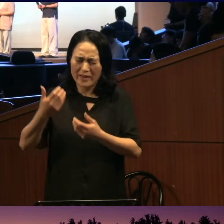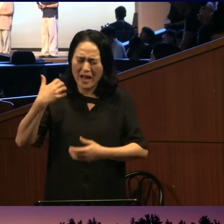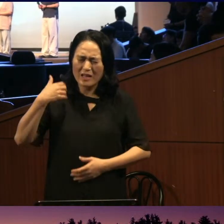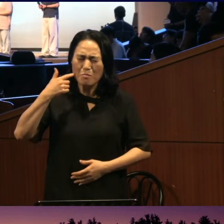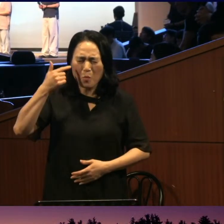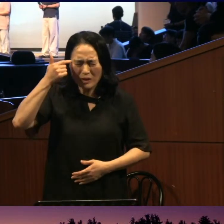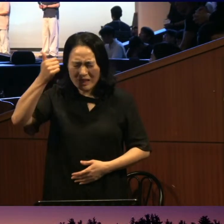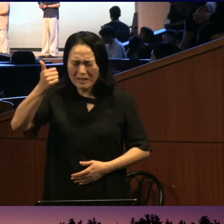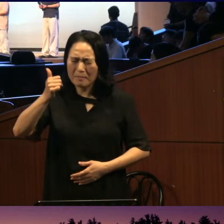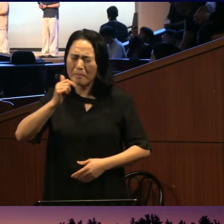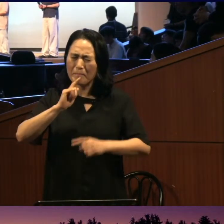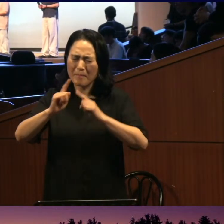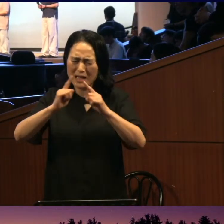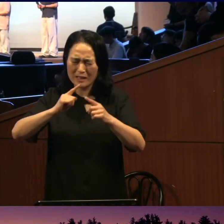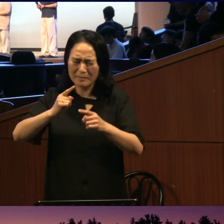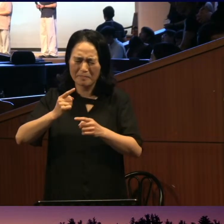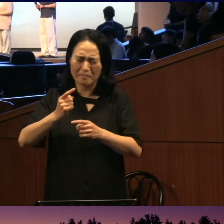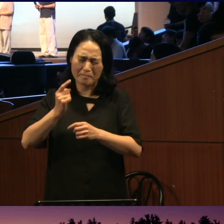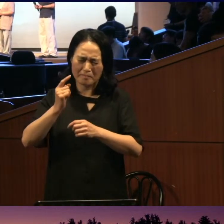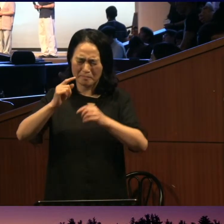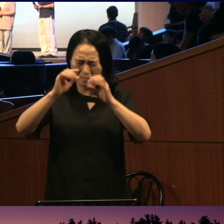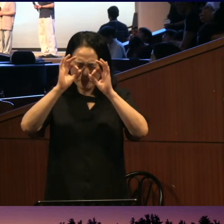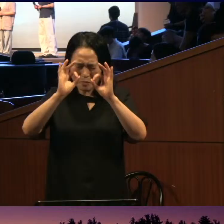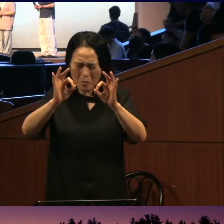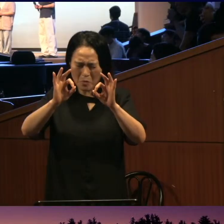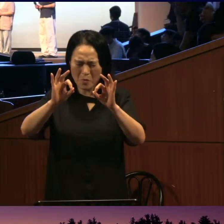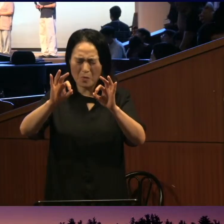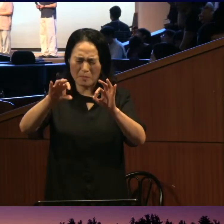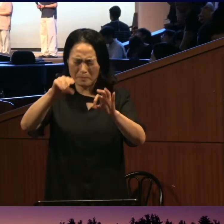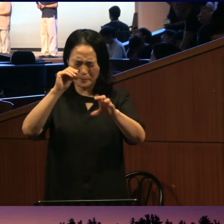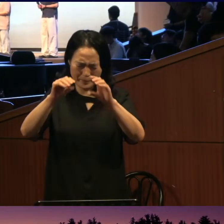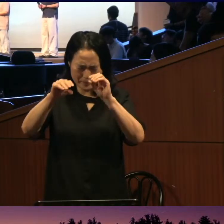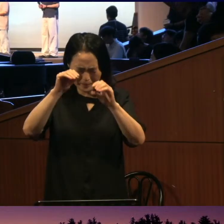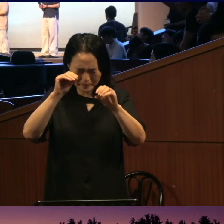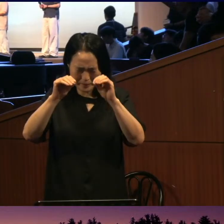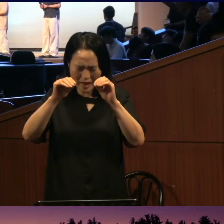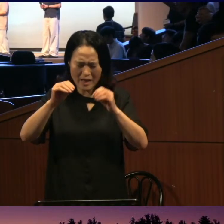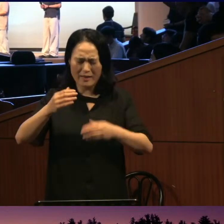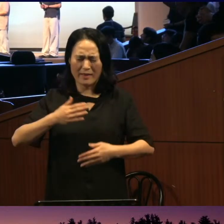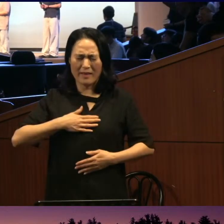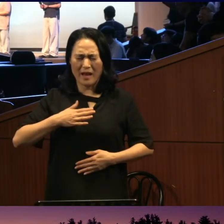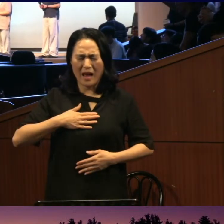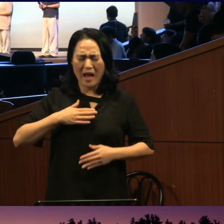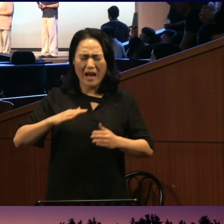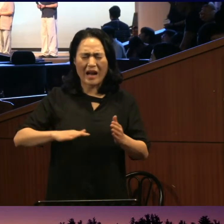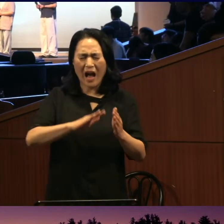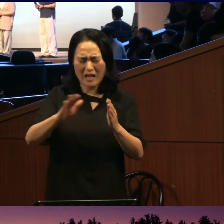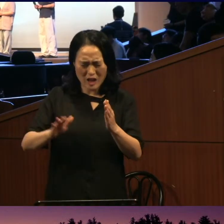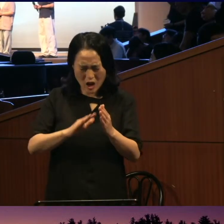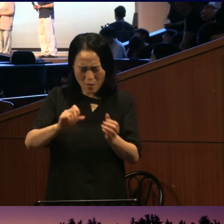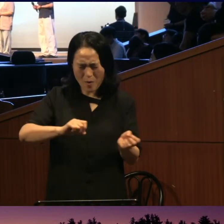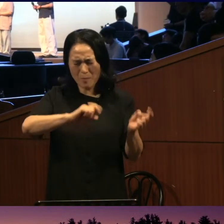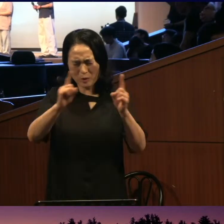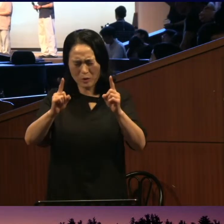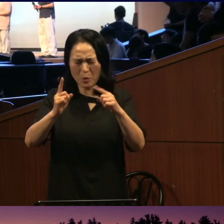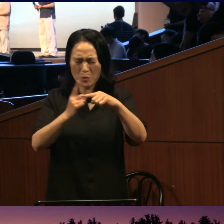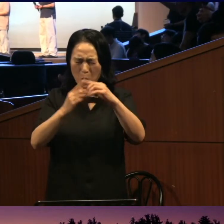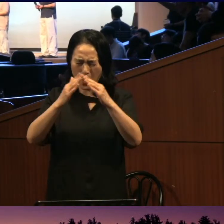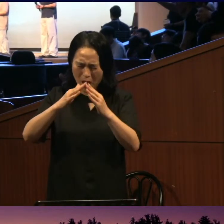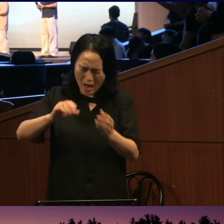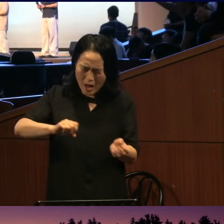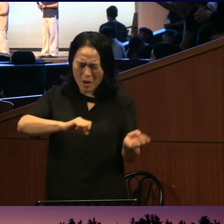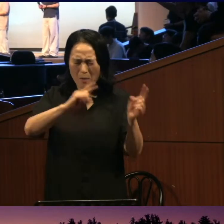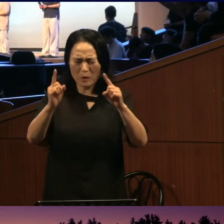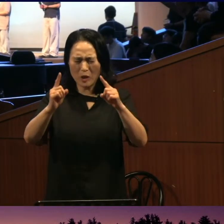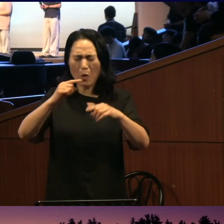입술을 통하여 오늘 들려지게 될 터인데, 이 말씀이 나의 가정을 살리고 교회를 살리고 민족을